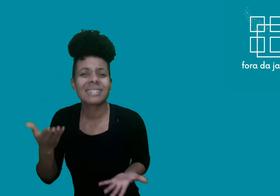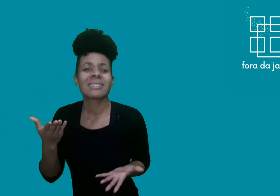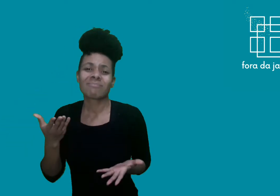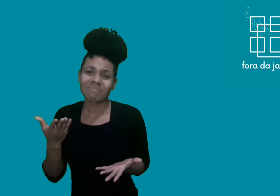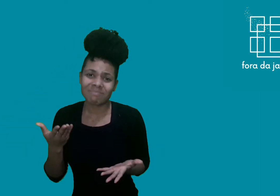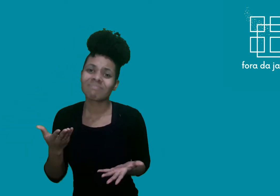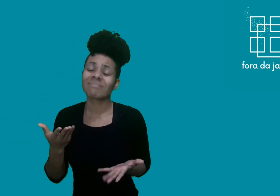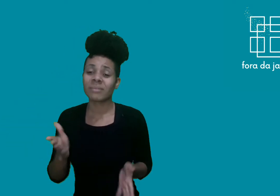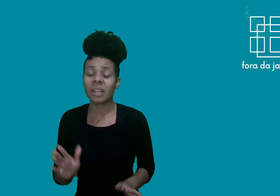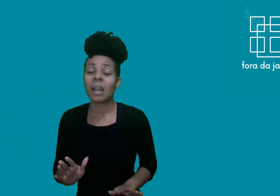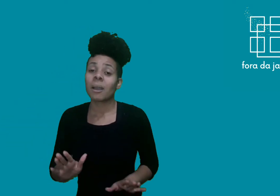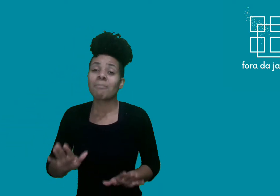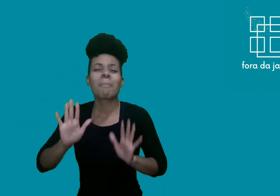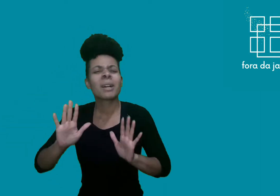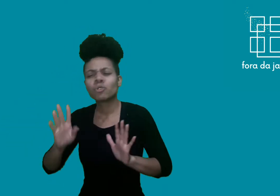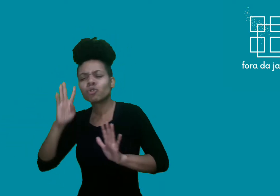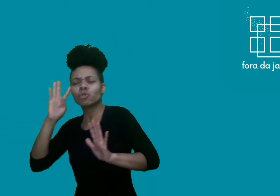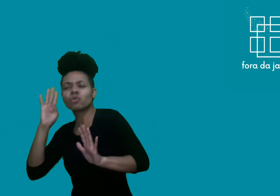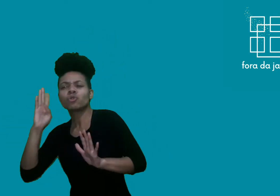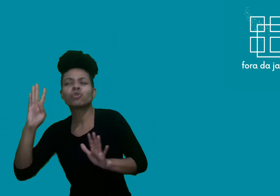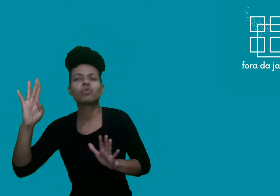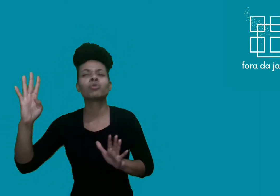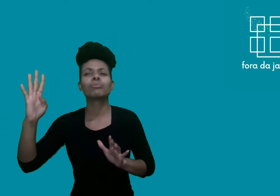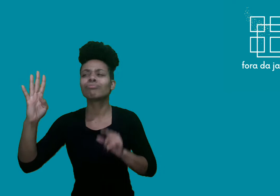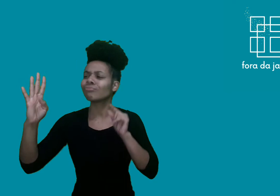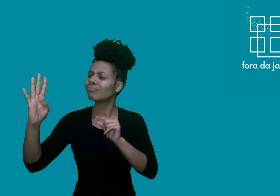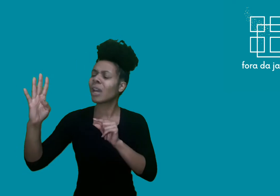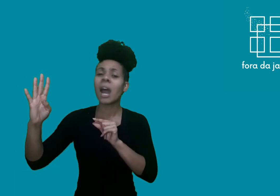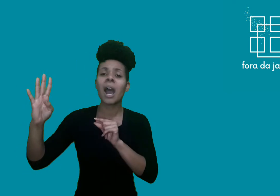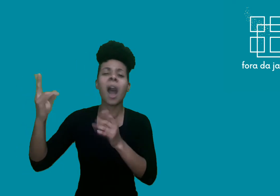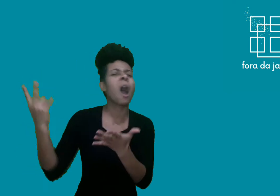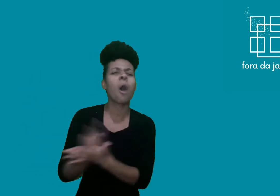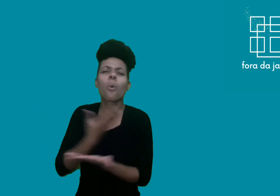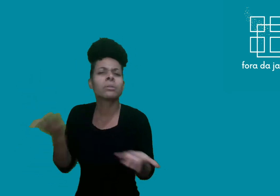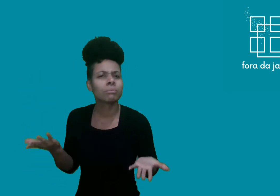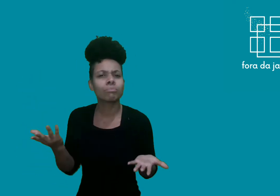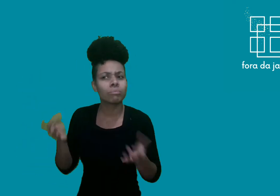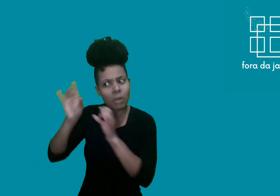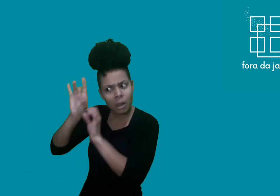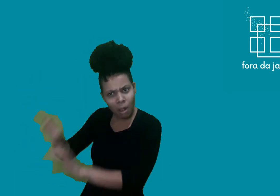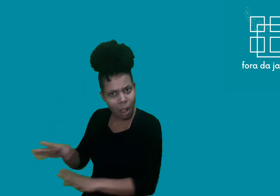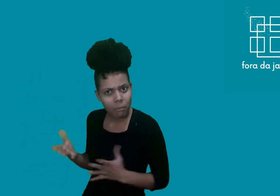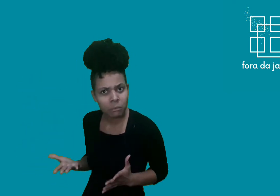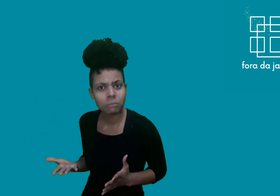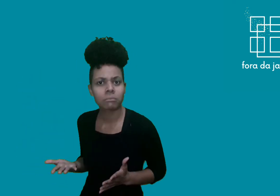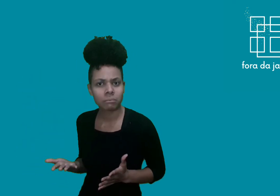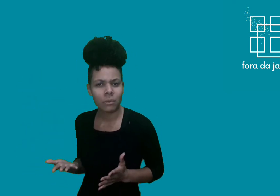que lutar? Pois é, eu acredito que dentro do que você falou, essas são as famosas